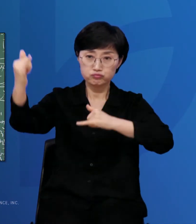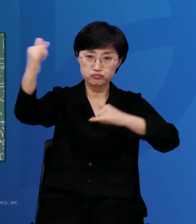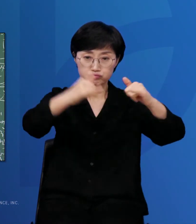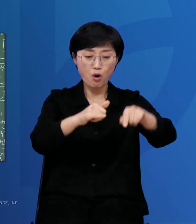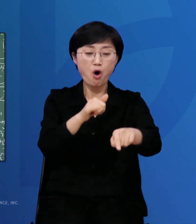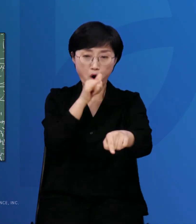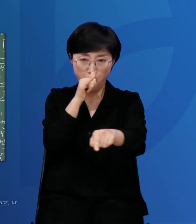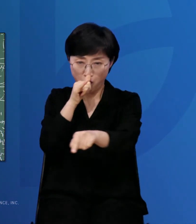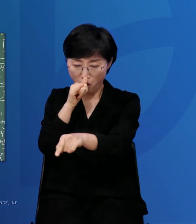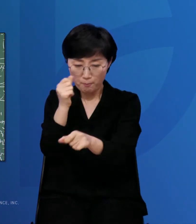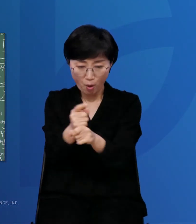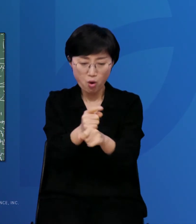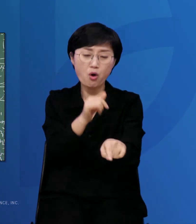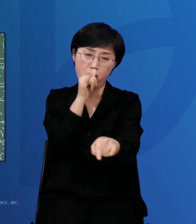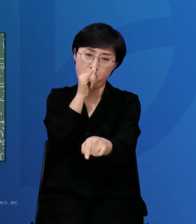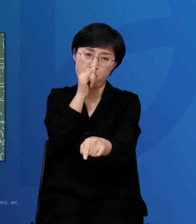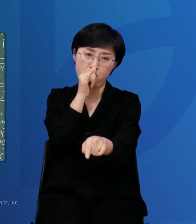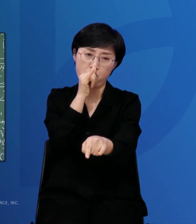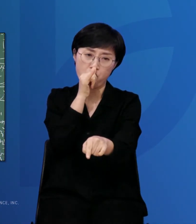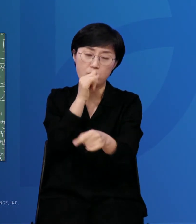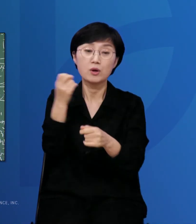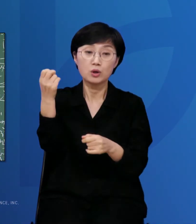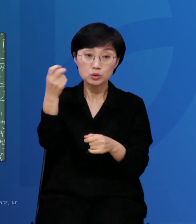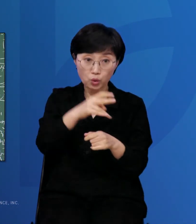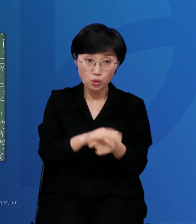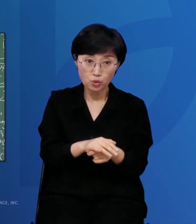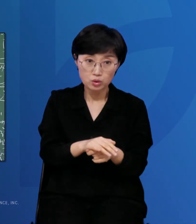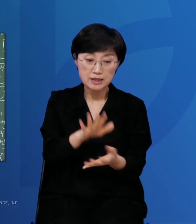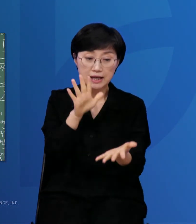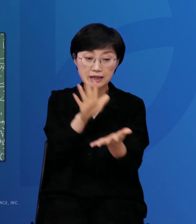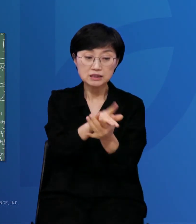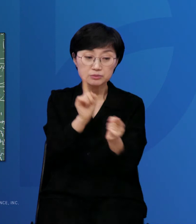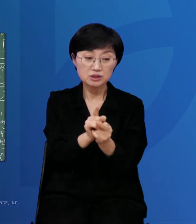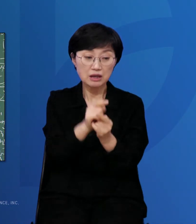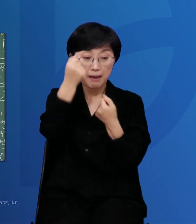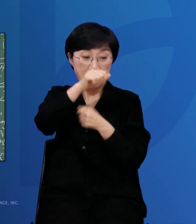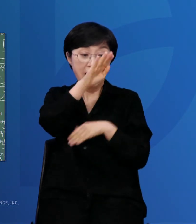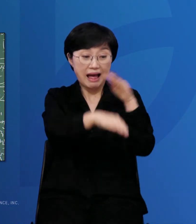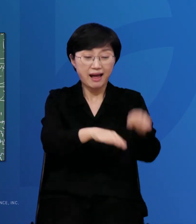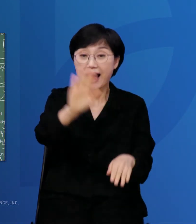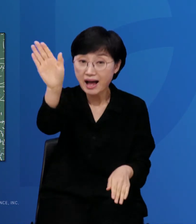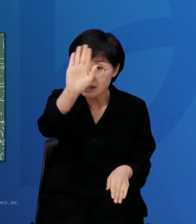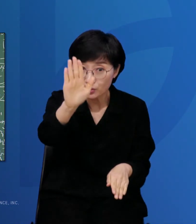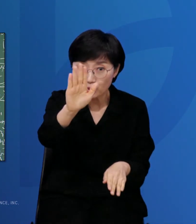앞으로 비대면 다민족 시스템을 안 만들면 세우면 못합니다.